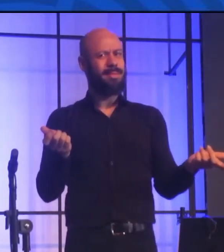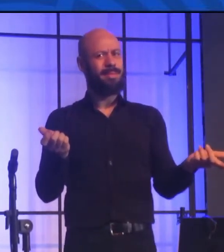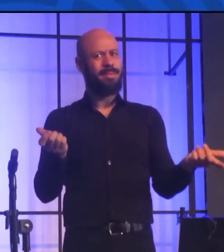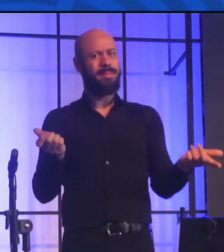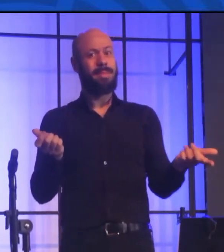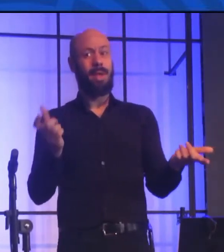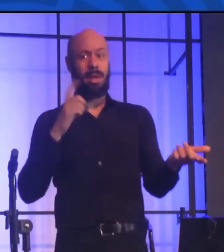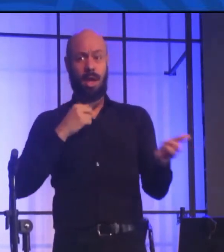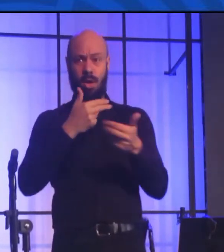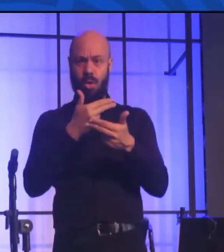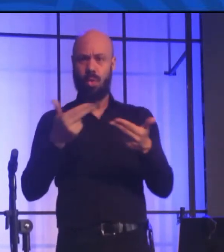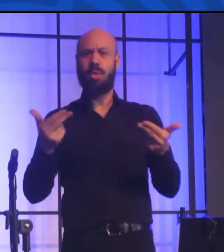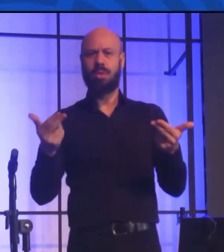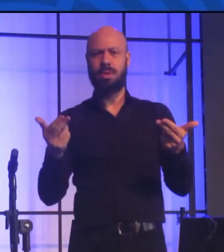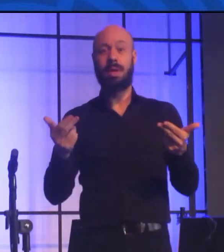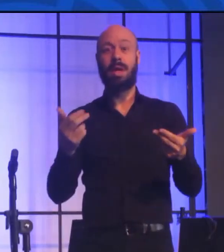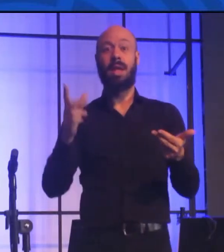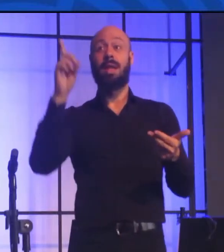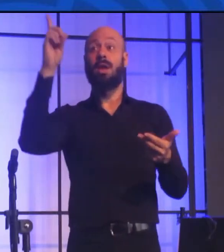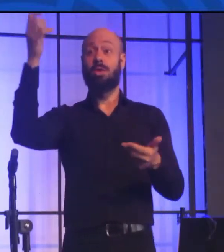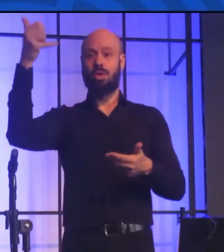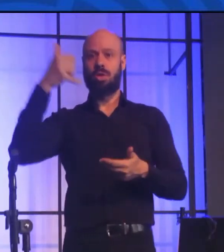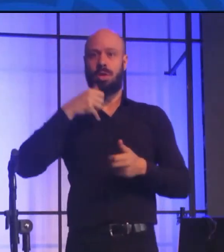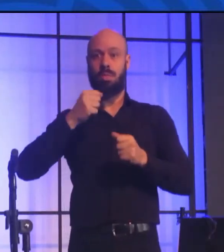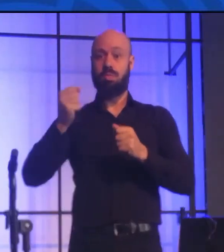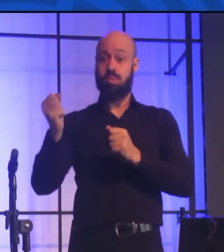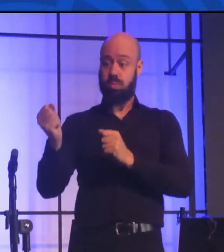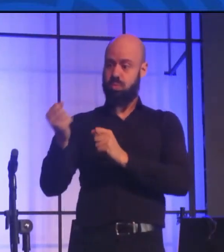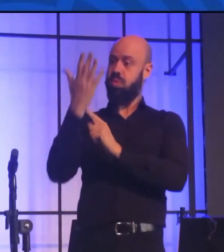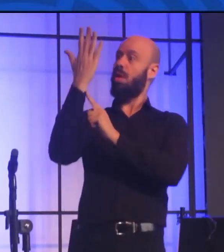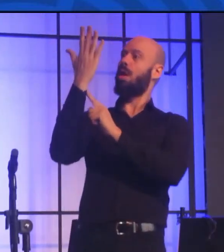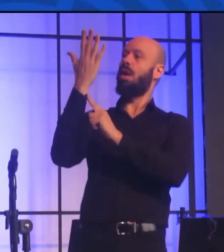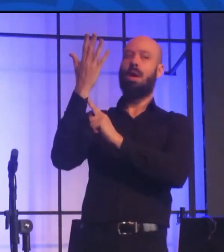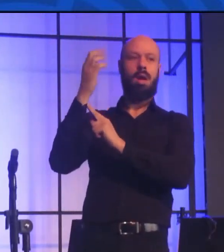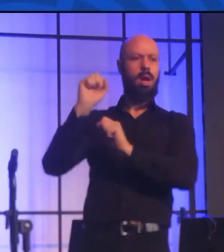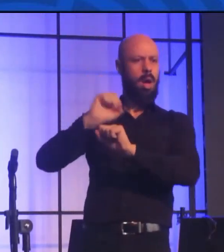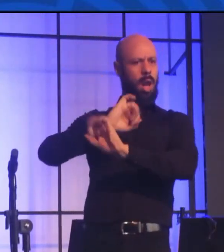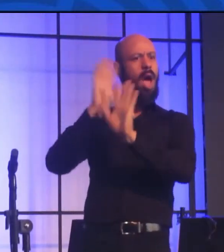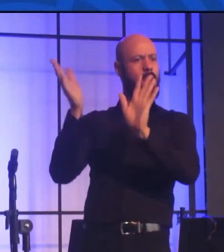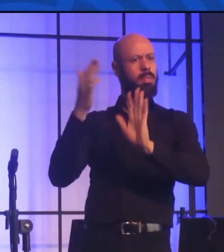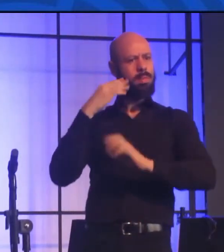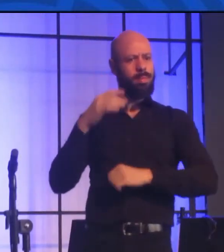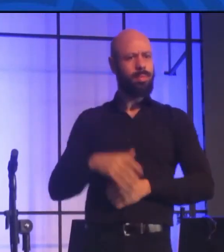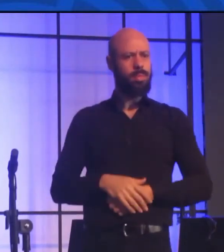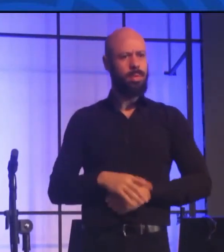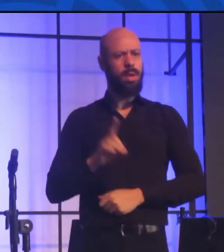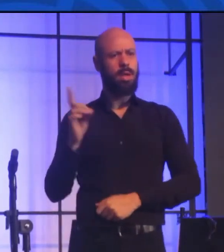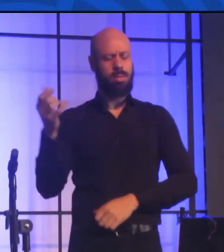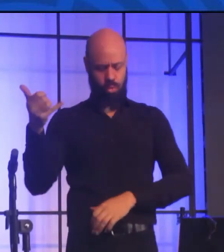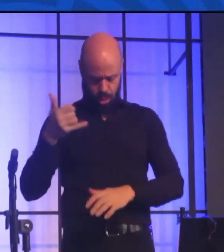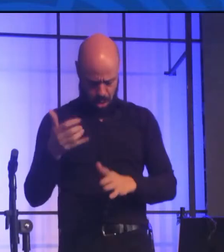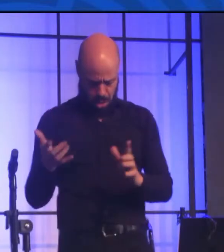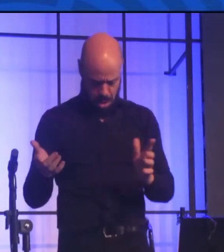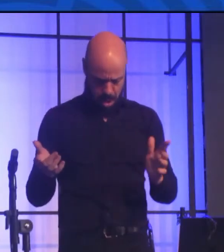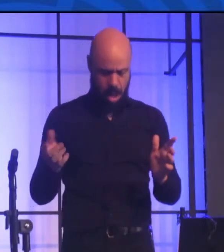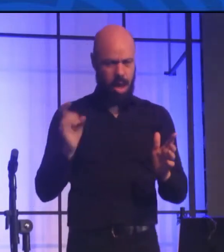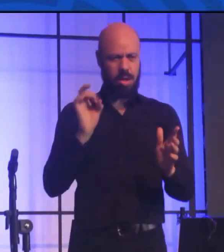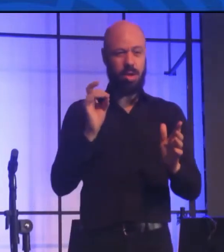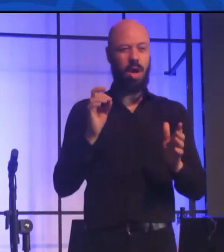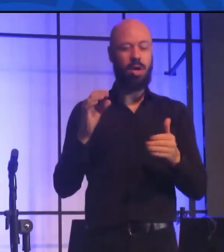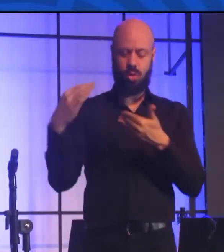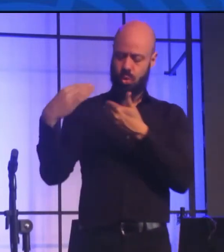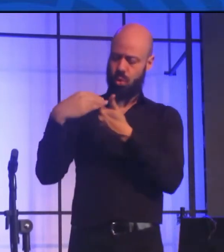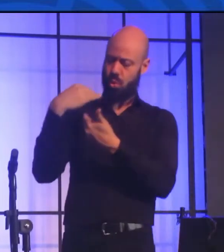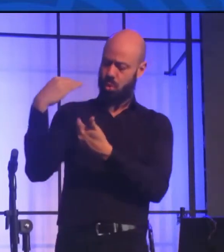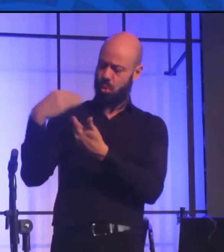Existem coisas que Deus nos diz claramente. Existem coisas que Deus fala de uma maneira clara e não são sugestões,